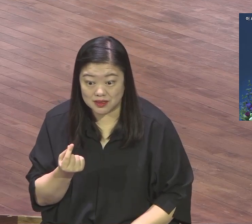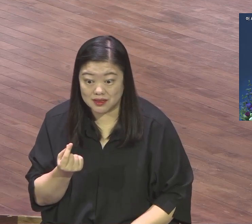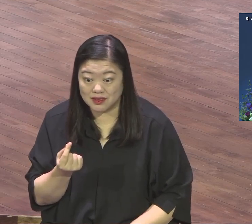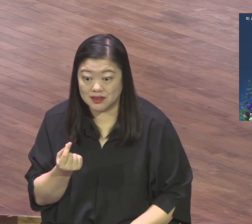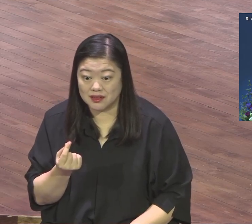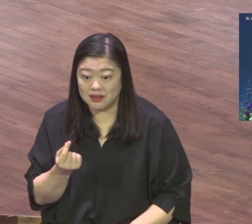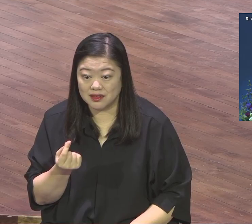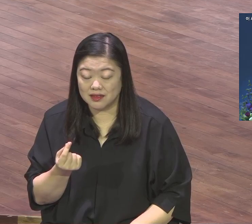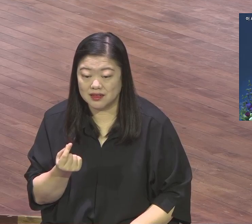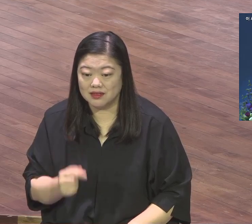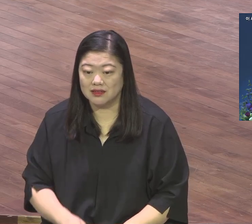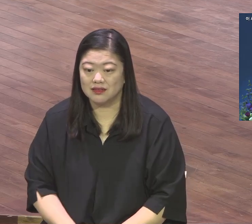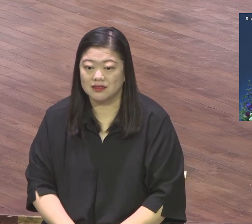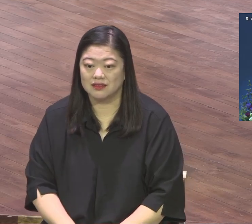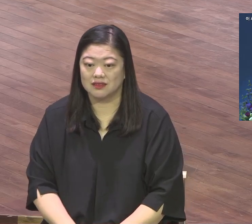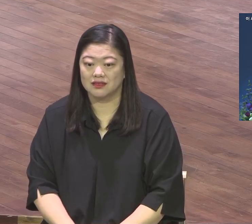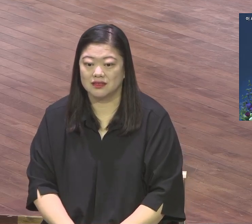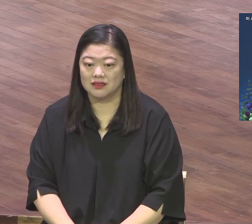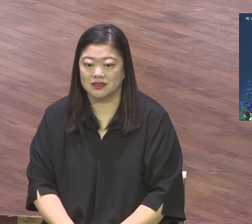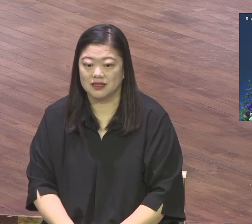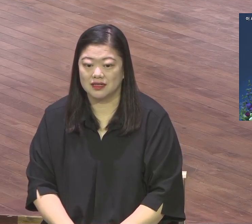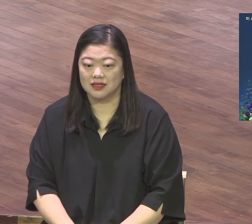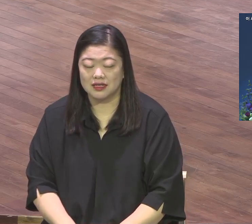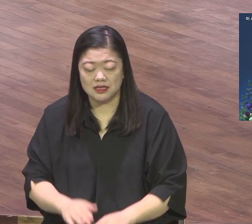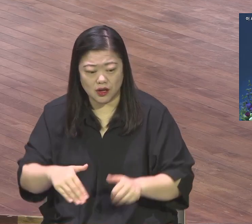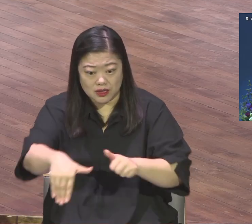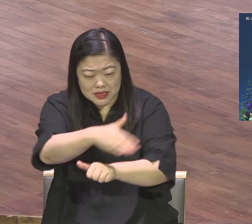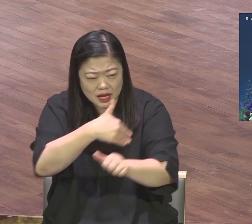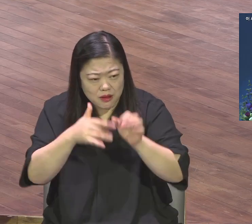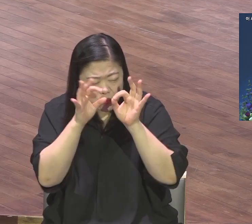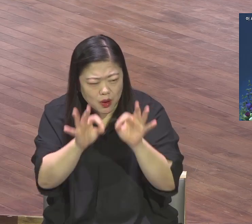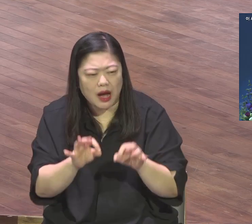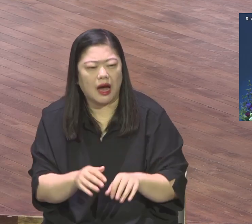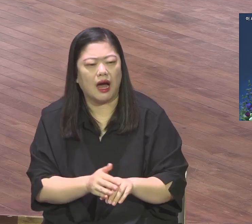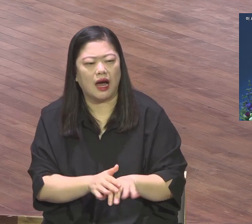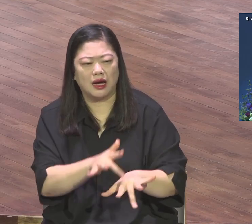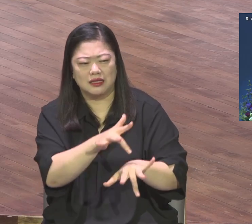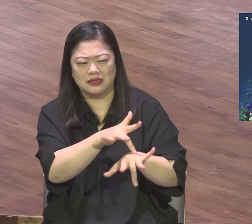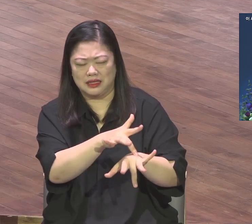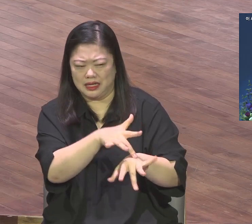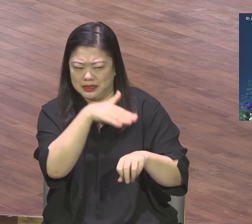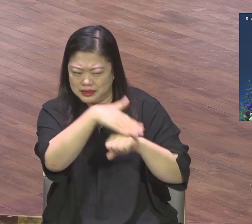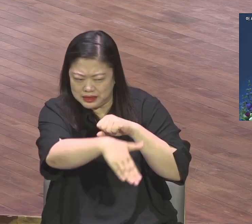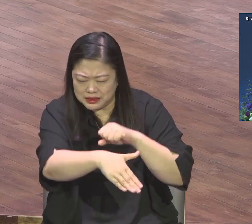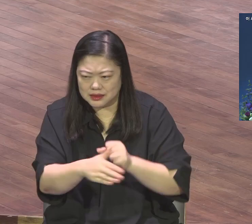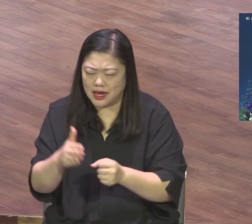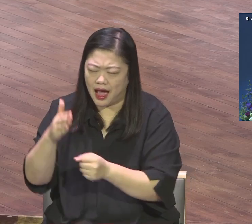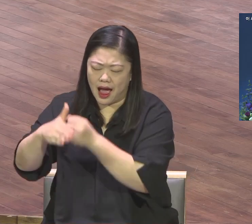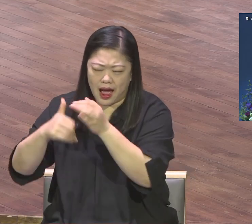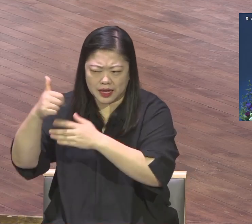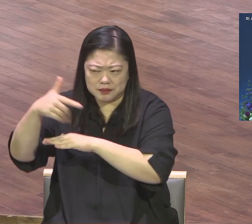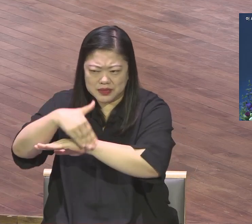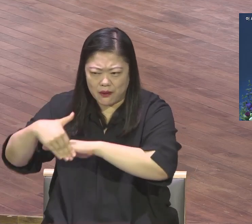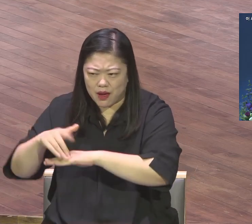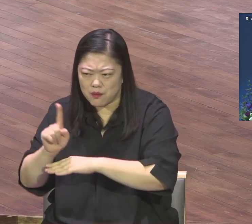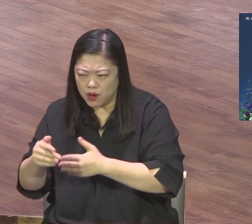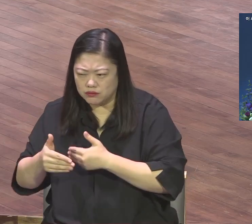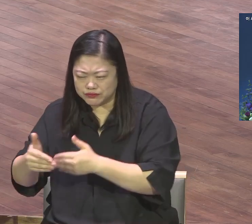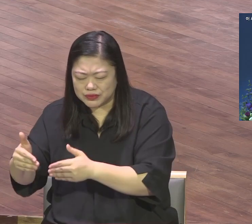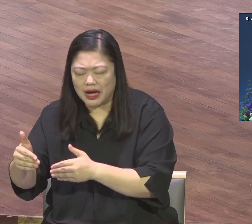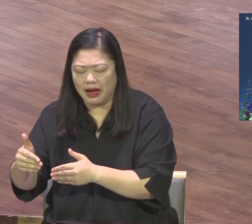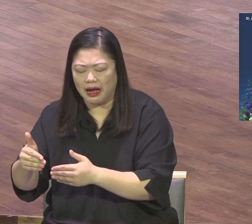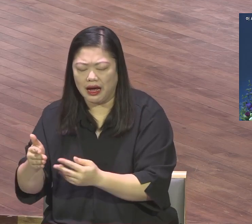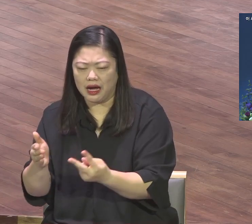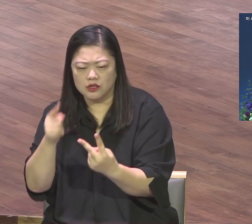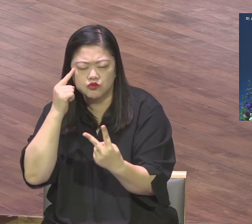강단 말씀이 이게 영적 싸움, 영적 사는 사람의 모습이에요. 대부분은 안 그래요. 다 내